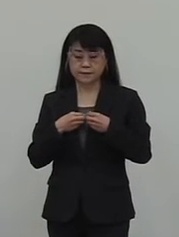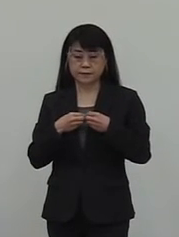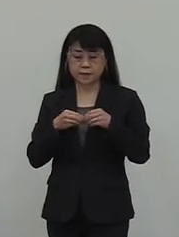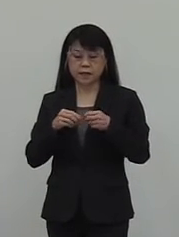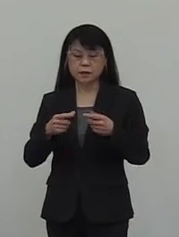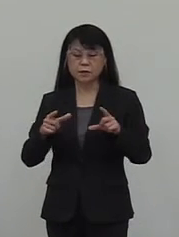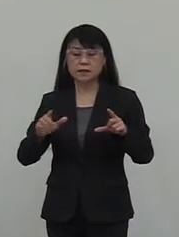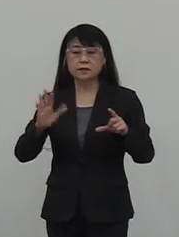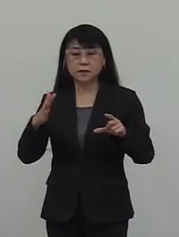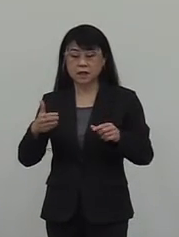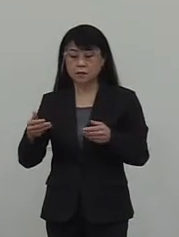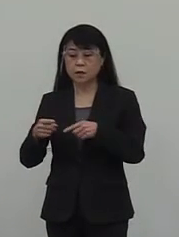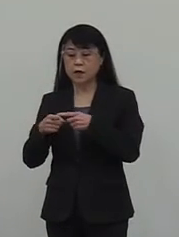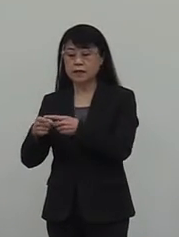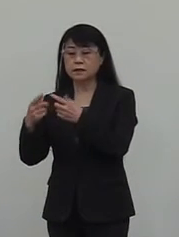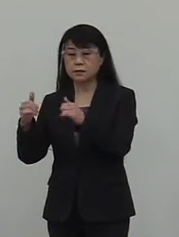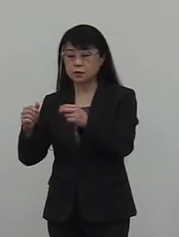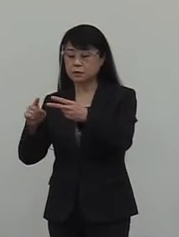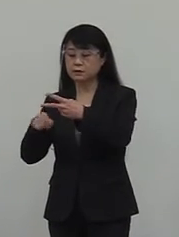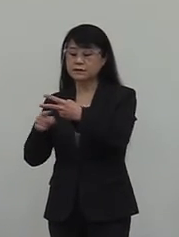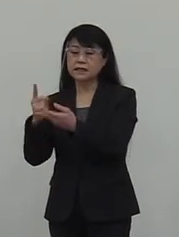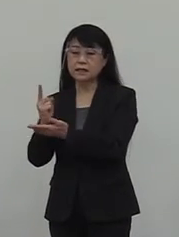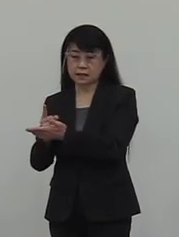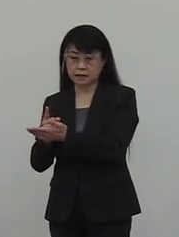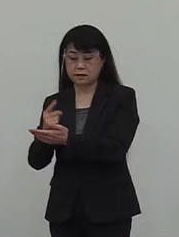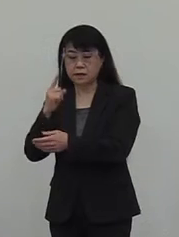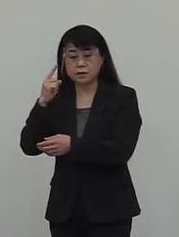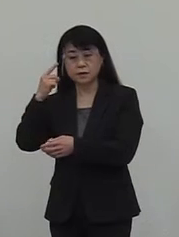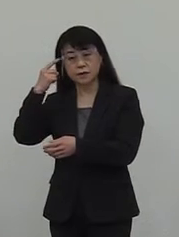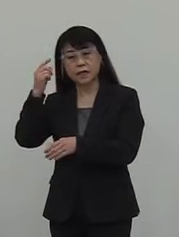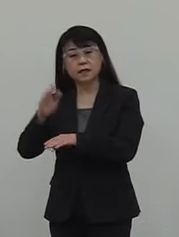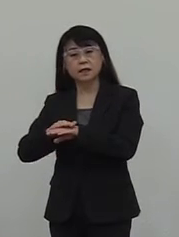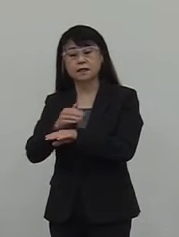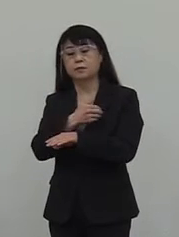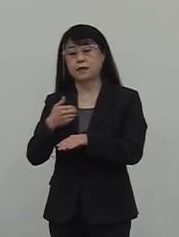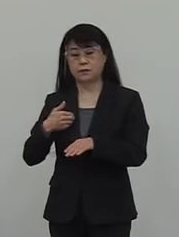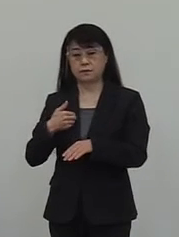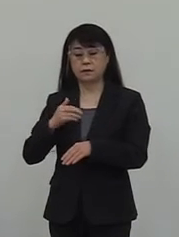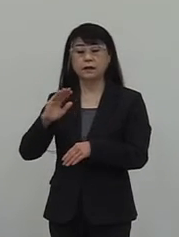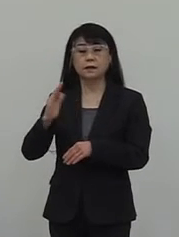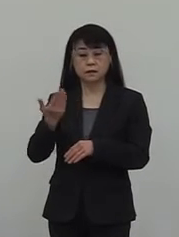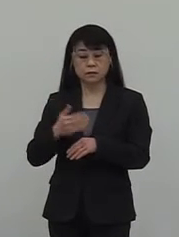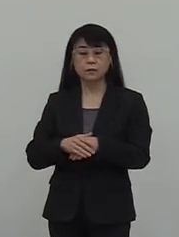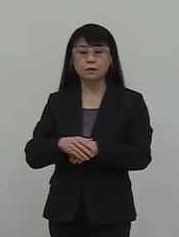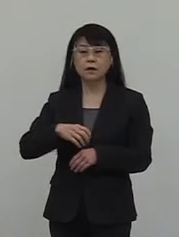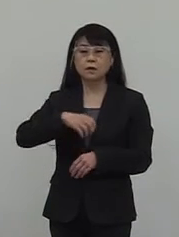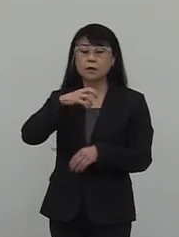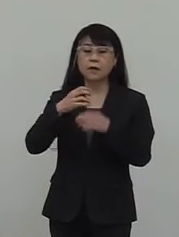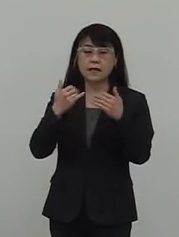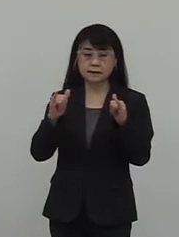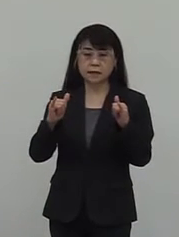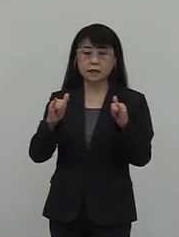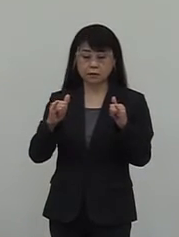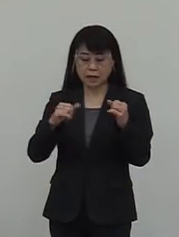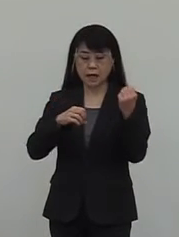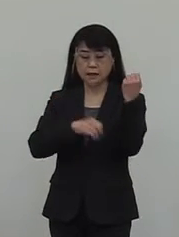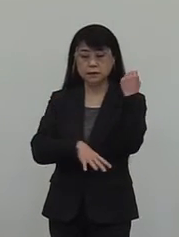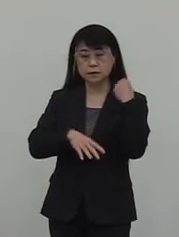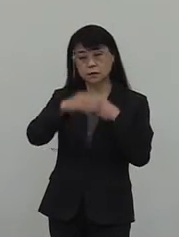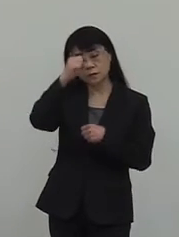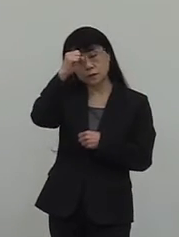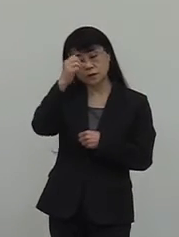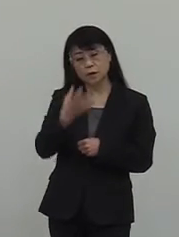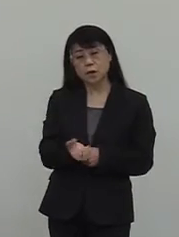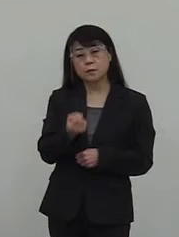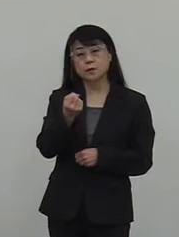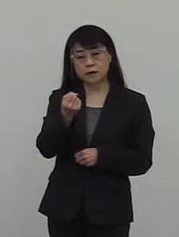ているという見方もできると思いますが、やはりこうしたそのご高齢の方、あるいは基礎疾患をお持ちの方